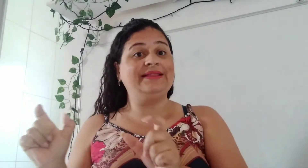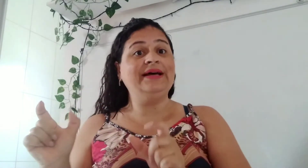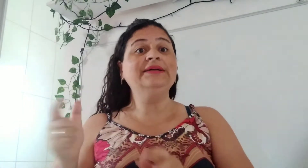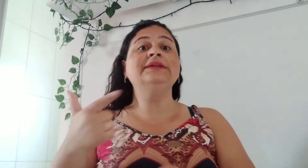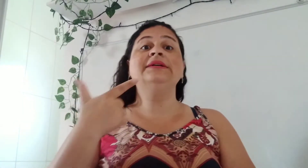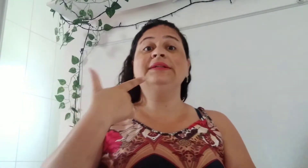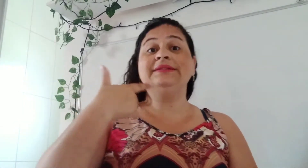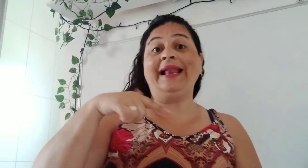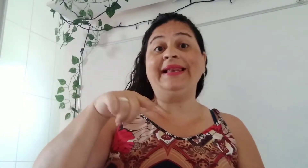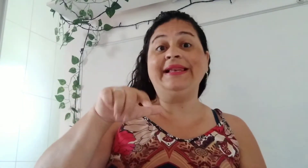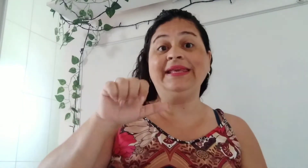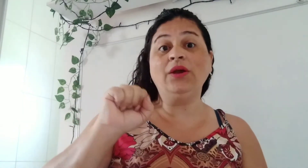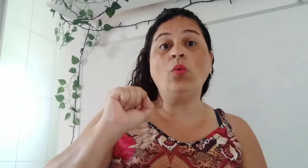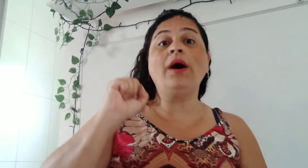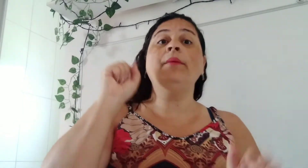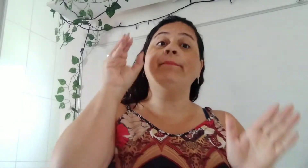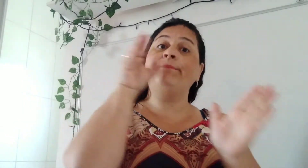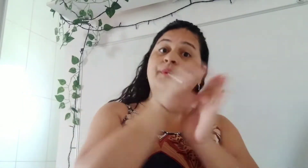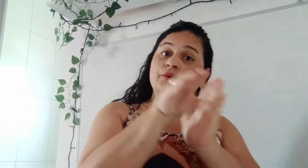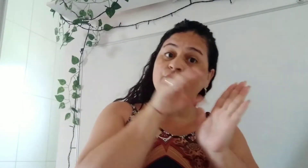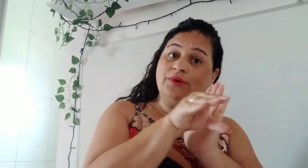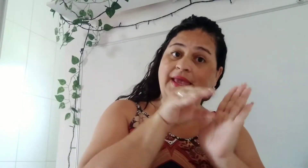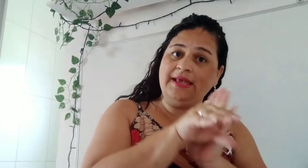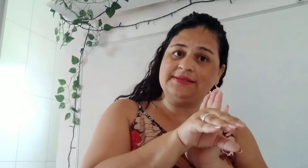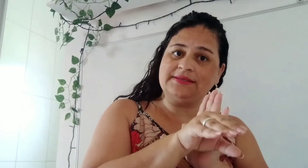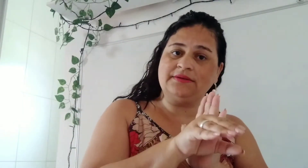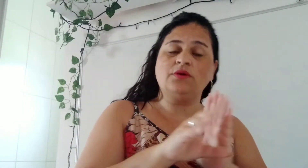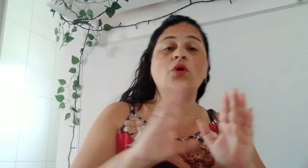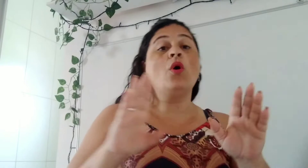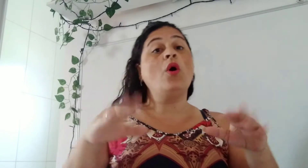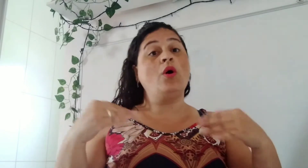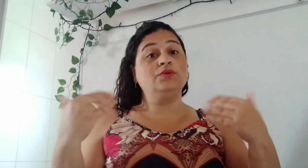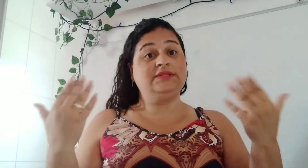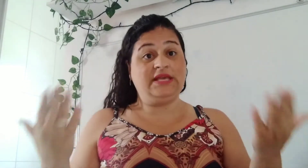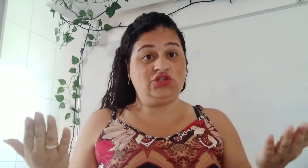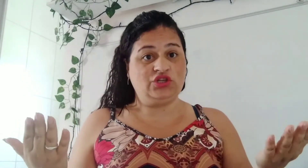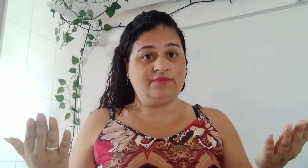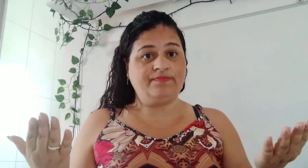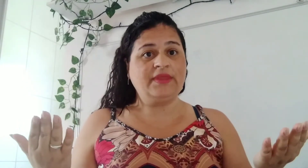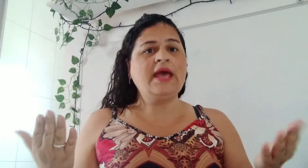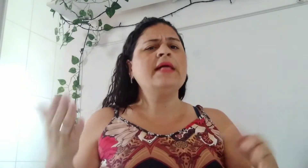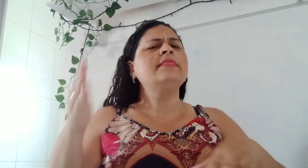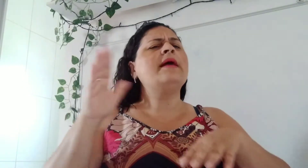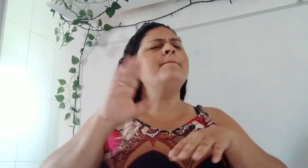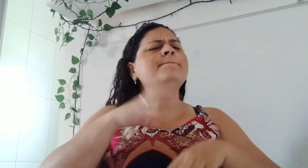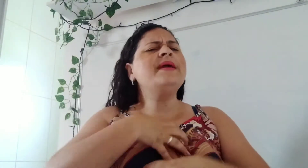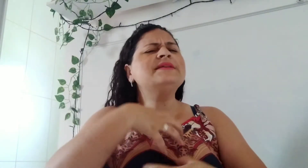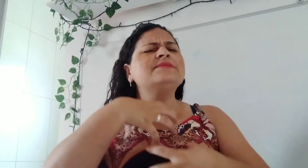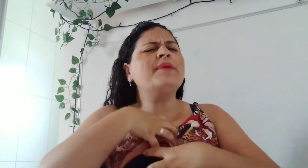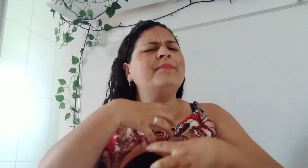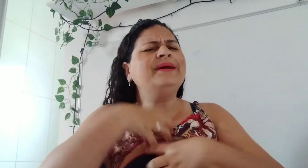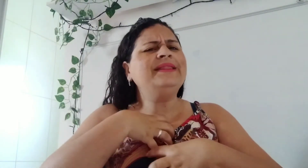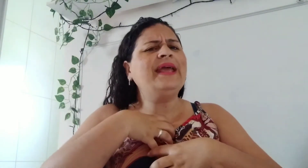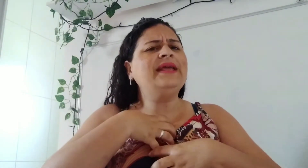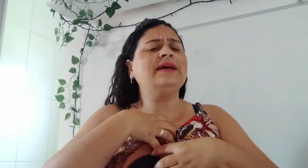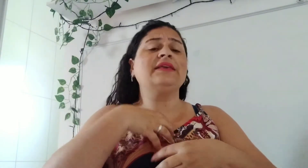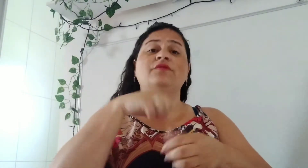estruturada da língua portuguesa, ou seja, da mesma maneira que